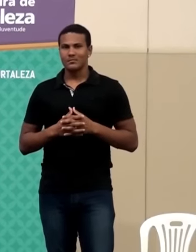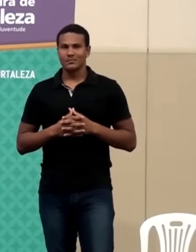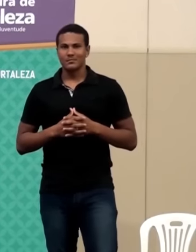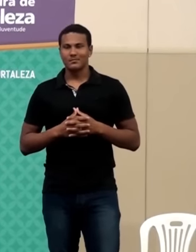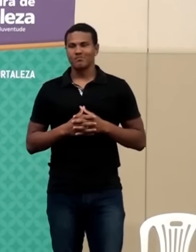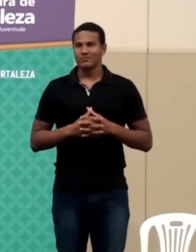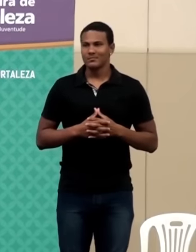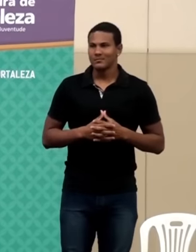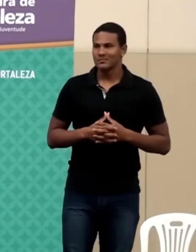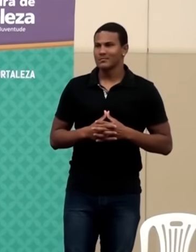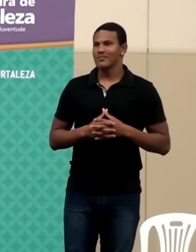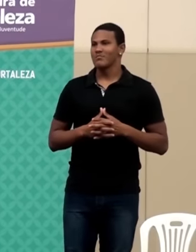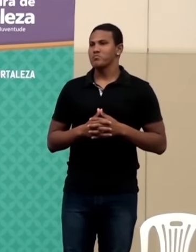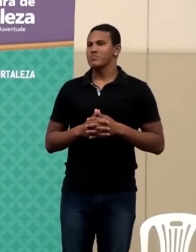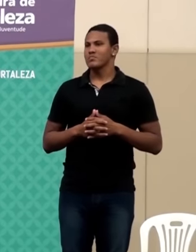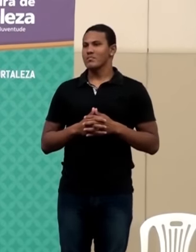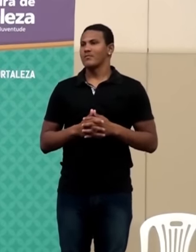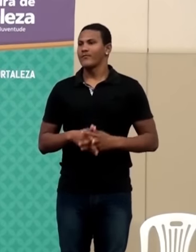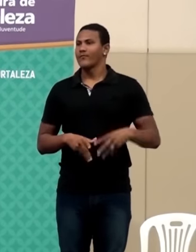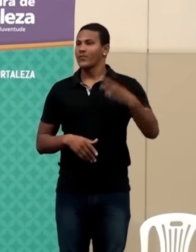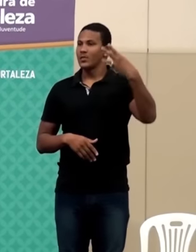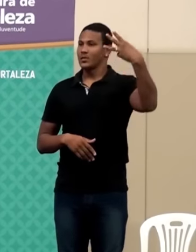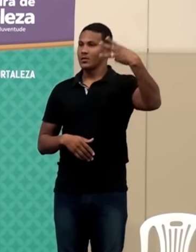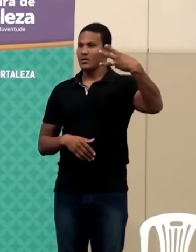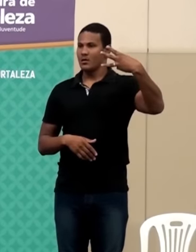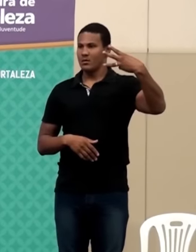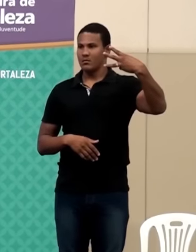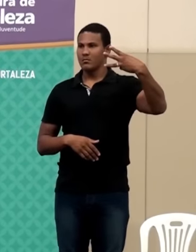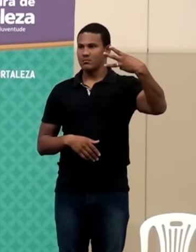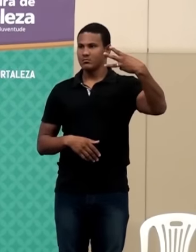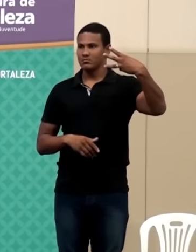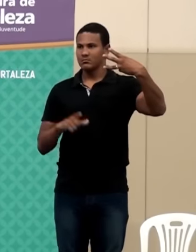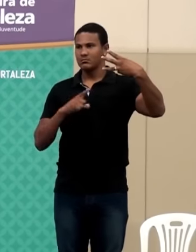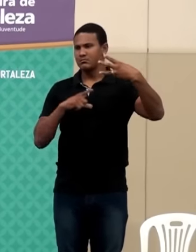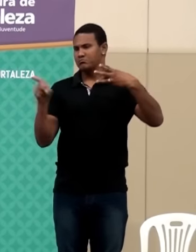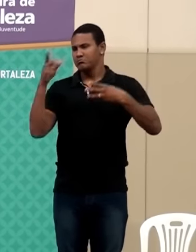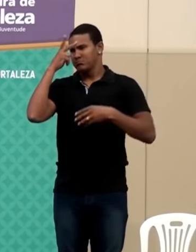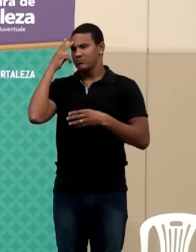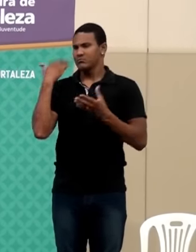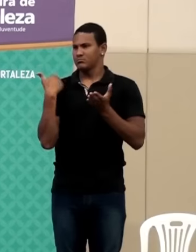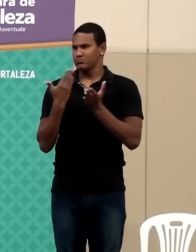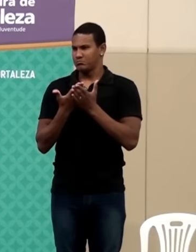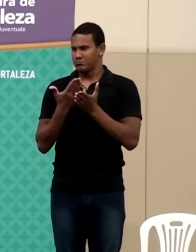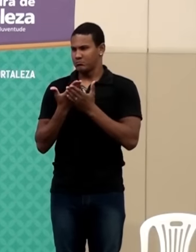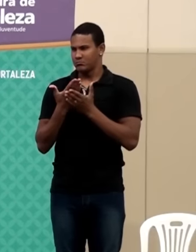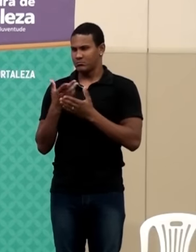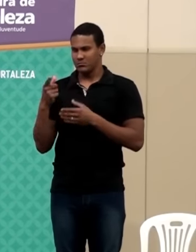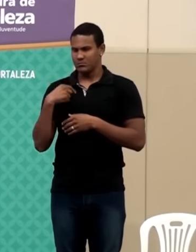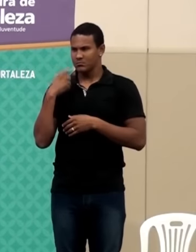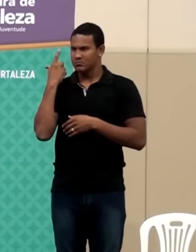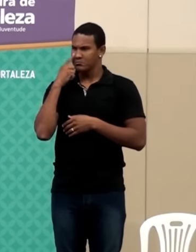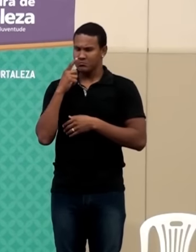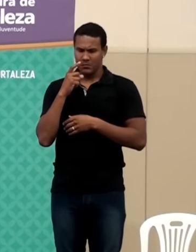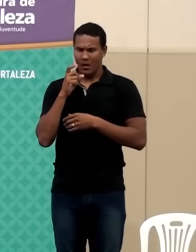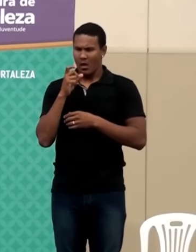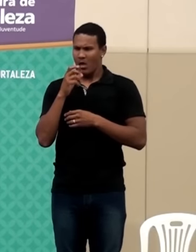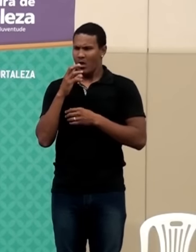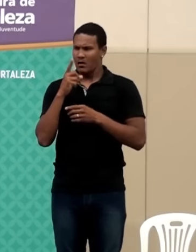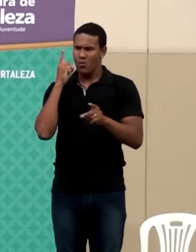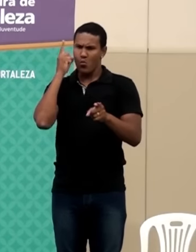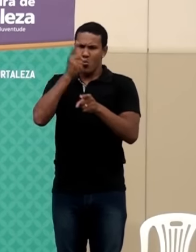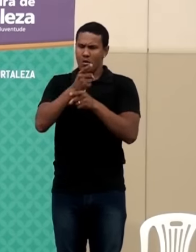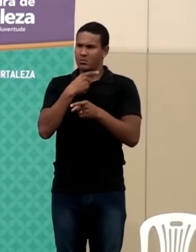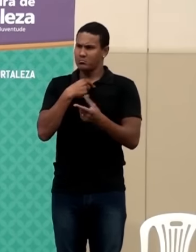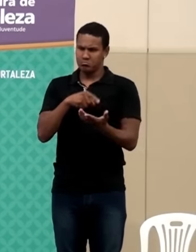Um estudante de química obteve uma solução indicadora ácido base. O que é que o indicador faz? Indica se